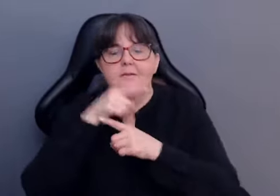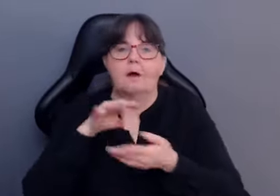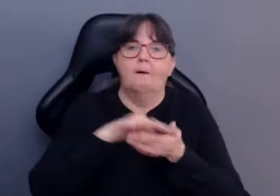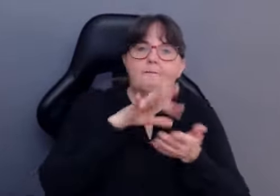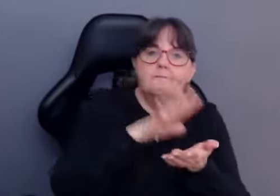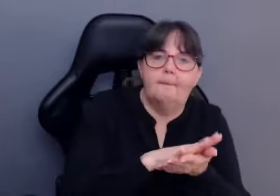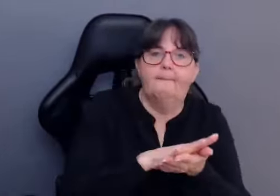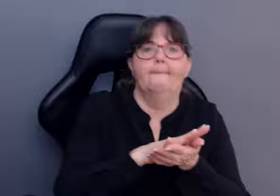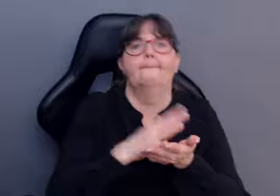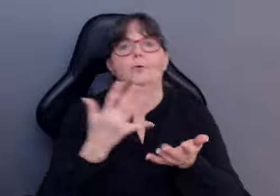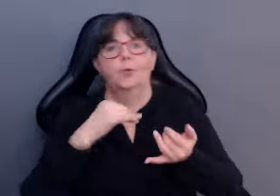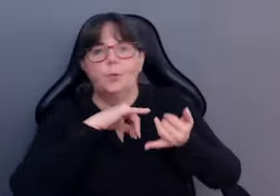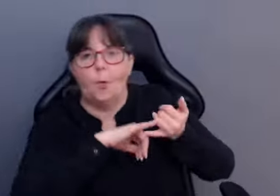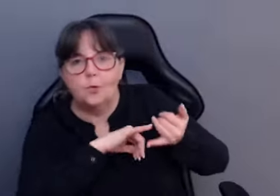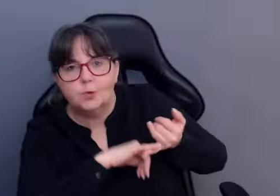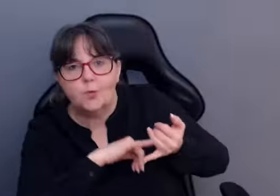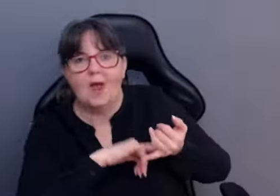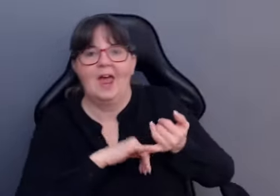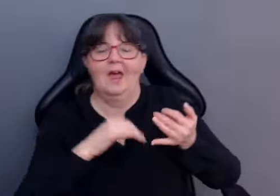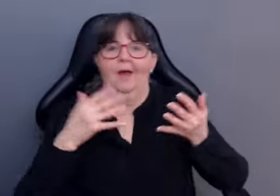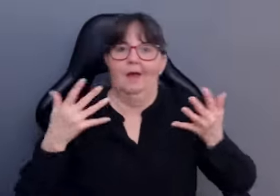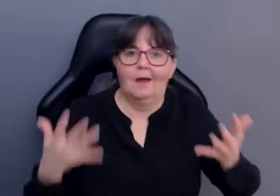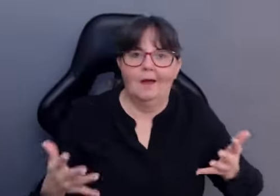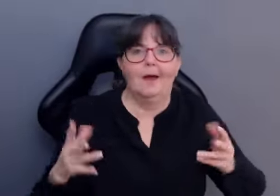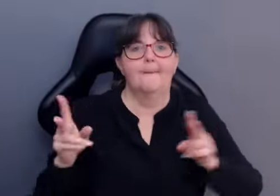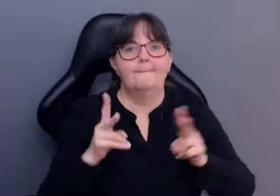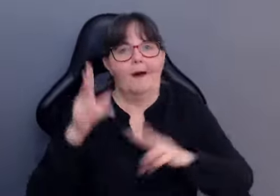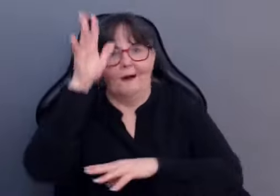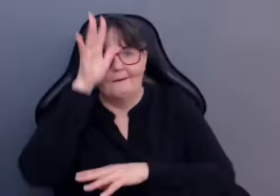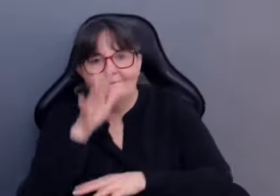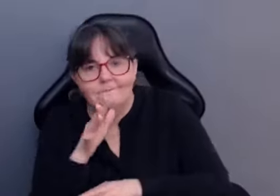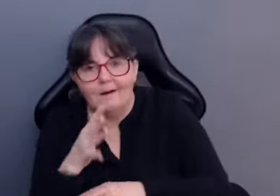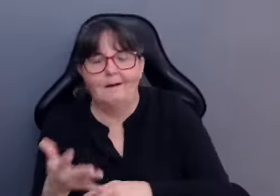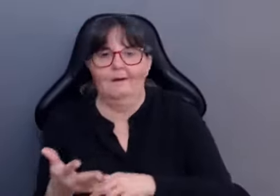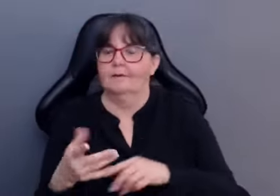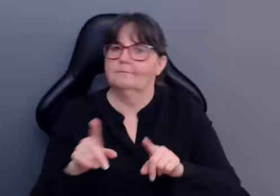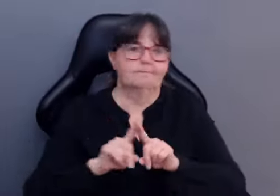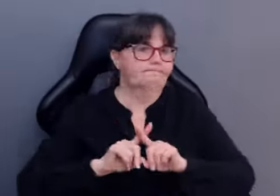époux-épouse, conjoint-conjointe, parents-enfants et fratrie.